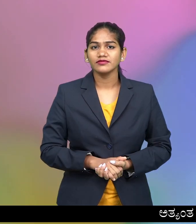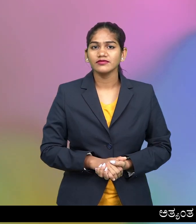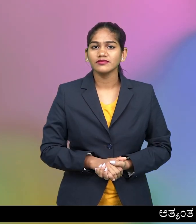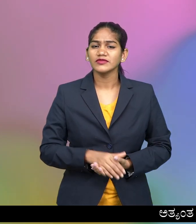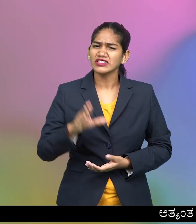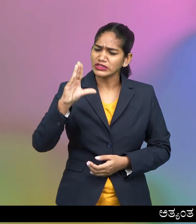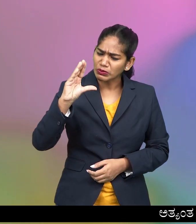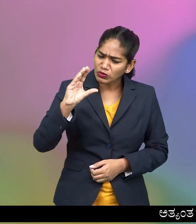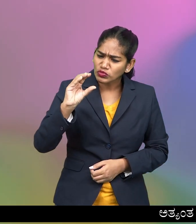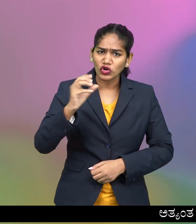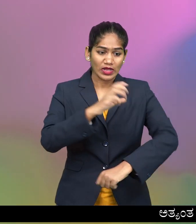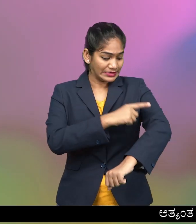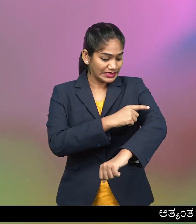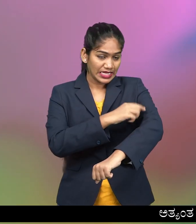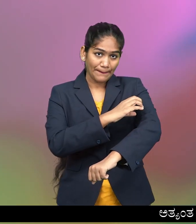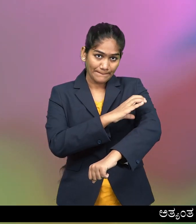ಅತ್ಯಂತ ಕಳಪೆ ಸ್ನಾಯು ಬೆಳವಣಿಗೆ,